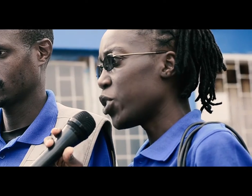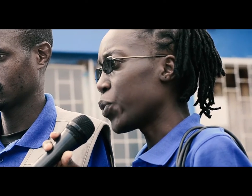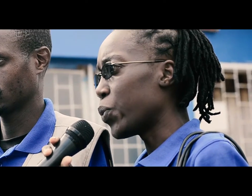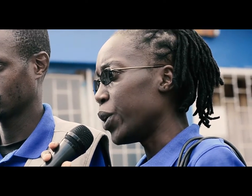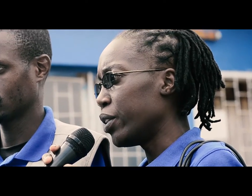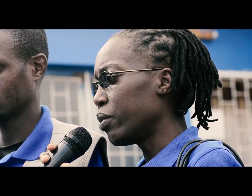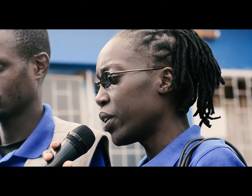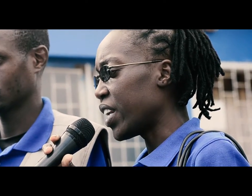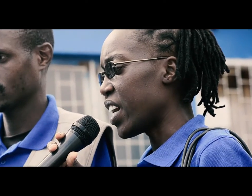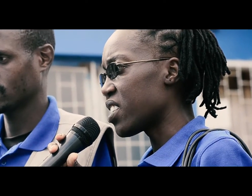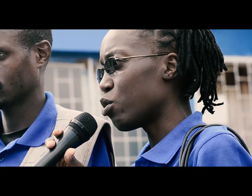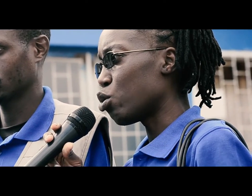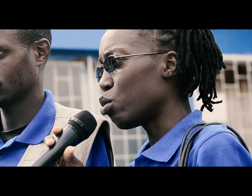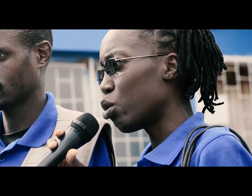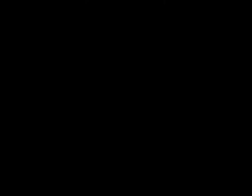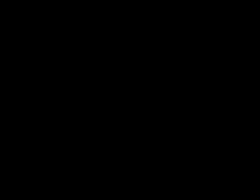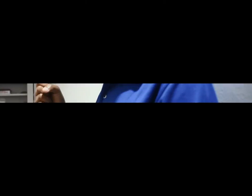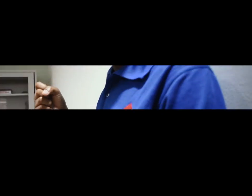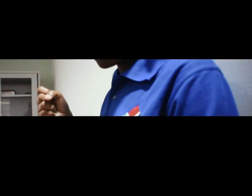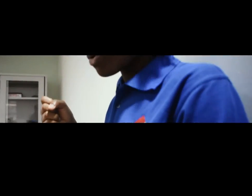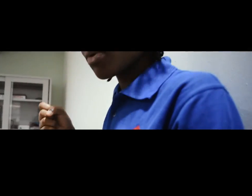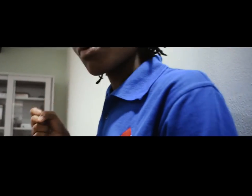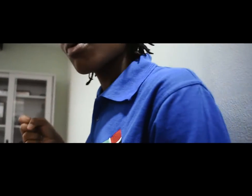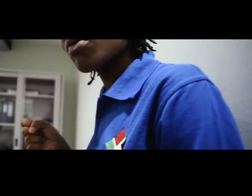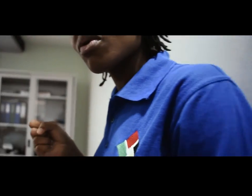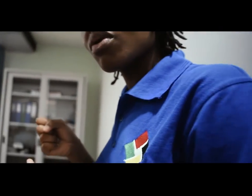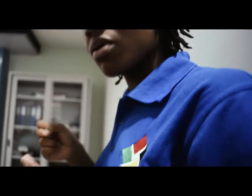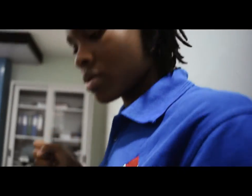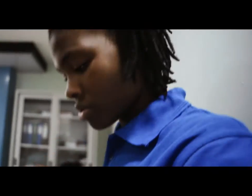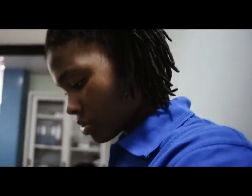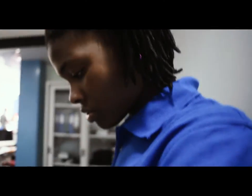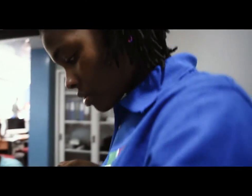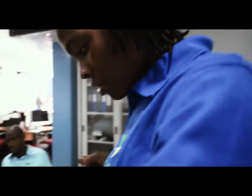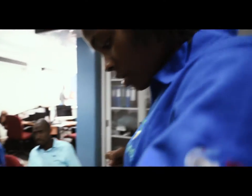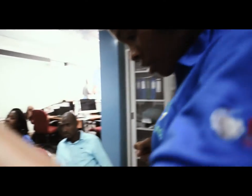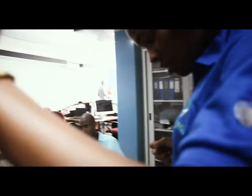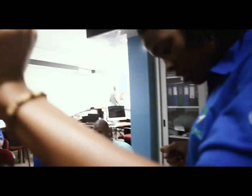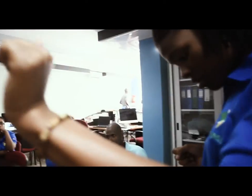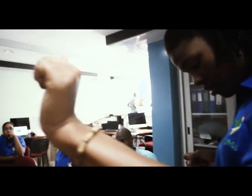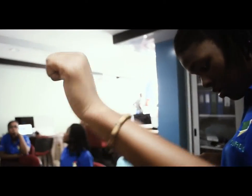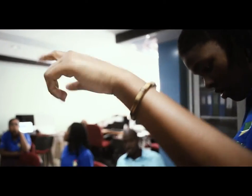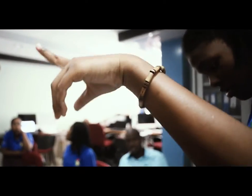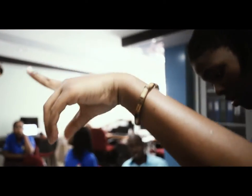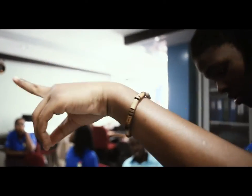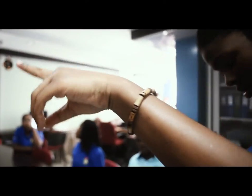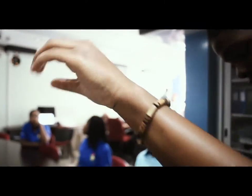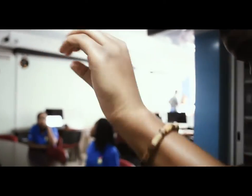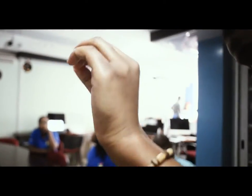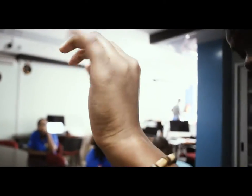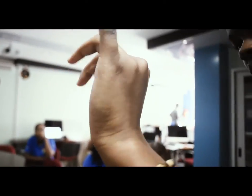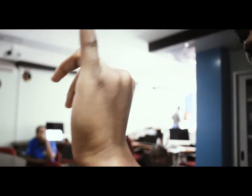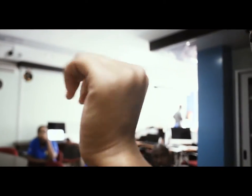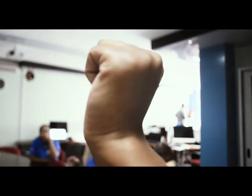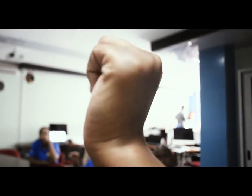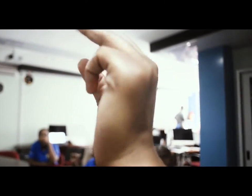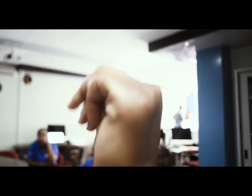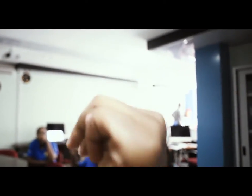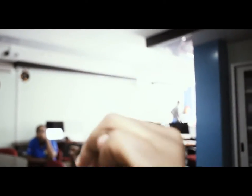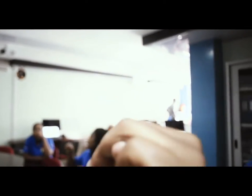de recolha tudo pronto entrevistas e semidireto é hora de escrever o texto narrativo que vai